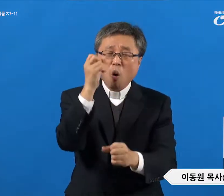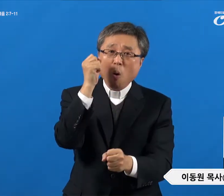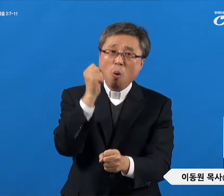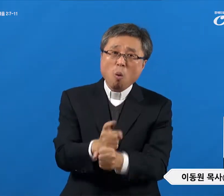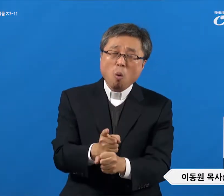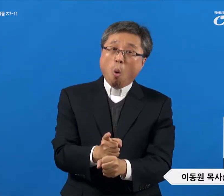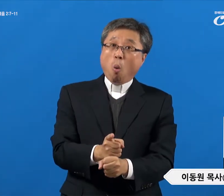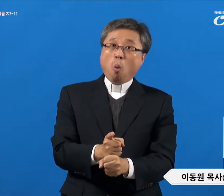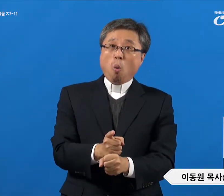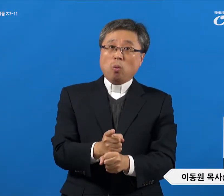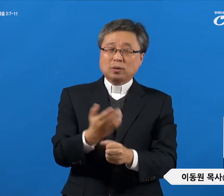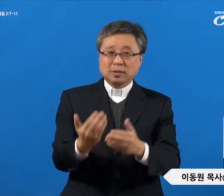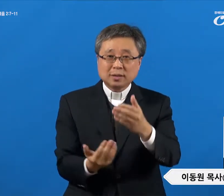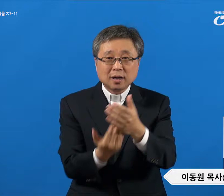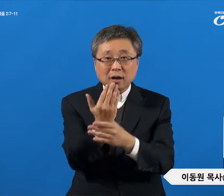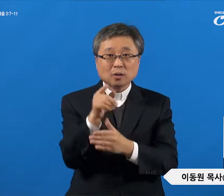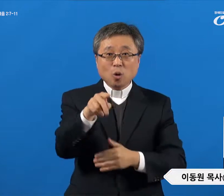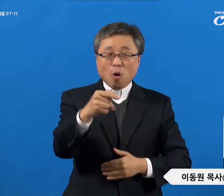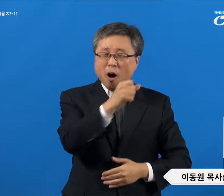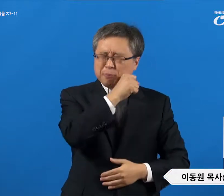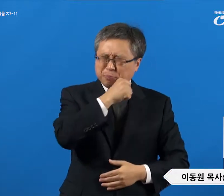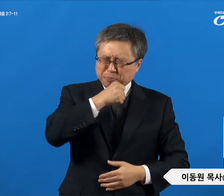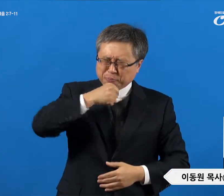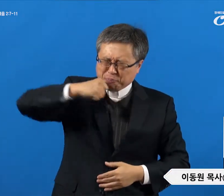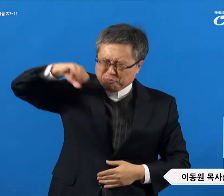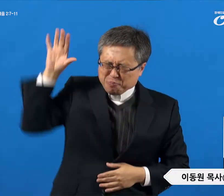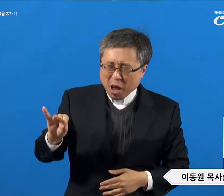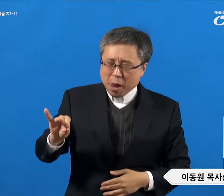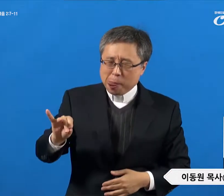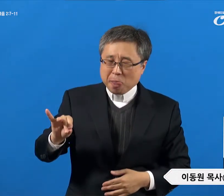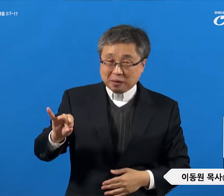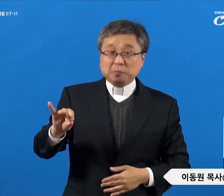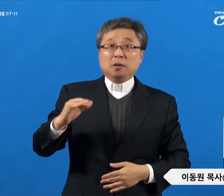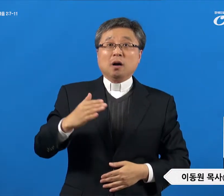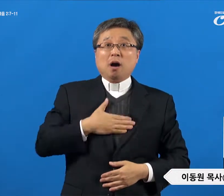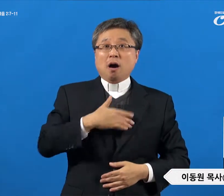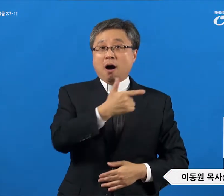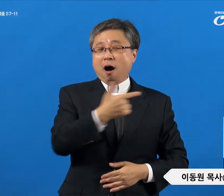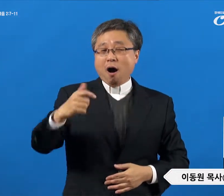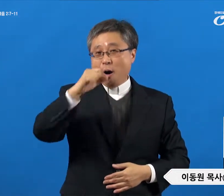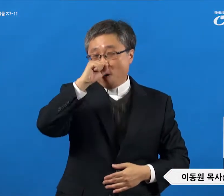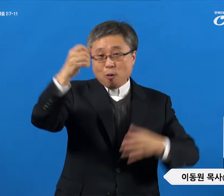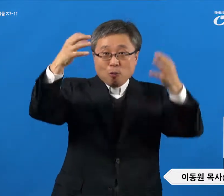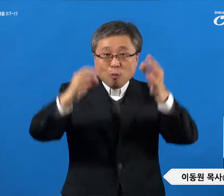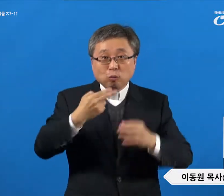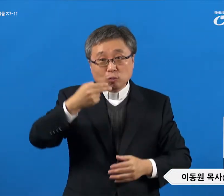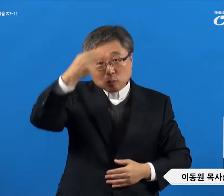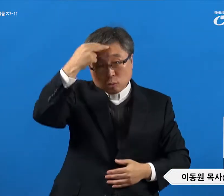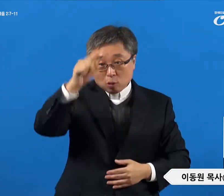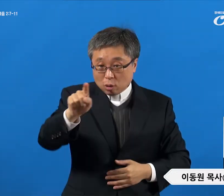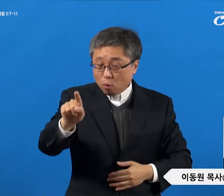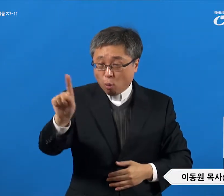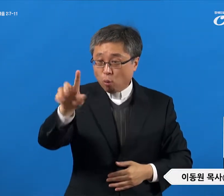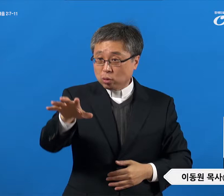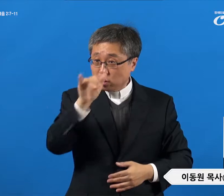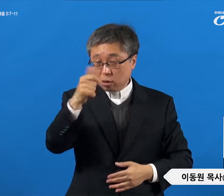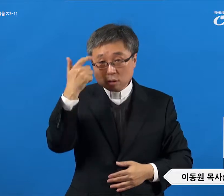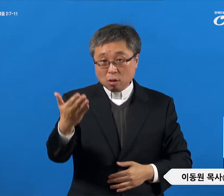일어났어요. 그것도 아주 맛이 기가 막힌 극상품의 포도주란 말이죠. 이게 어디 있었지? 잔치를 주관하는 자기도